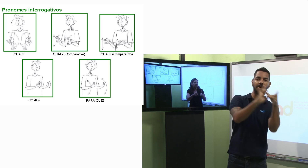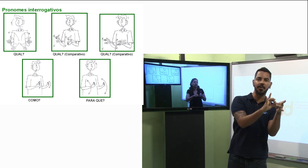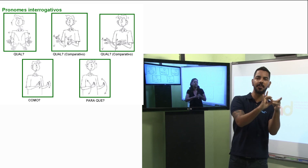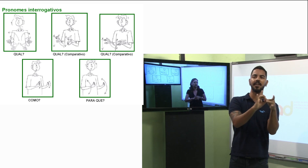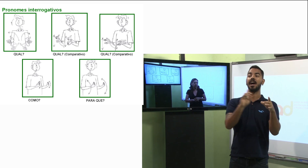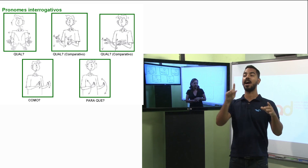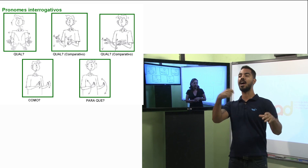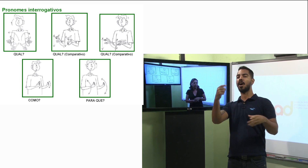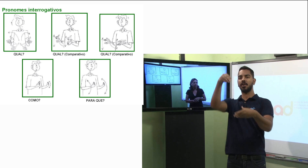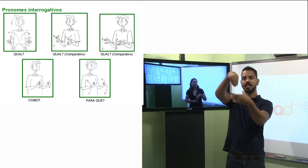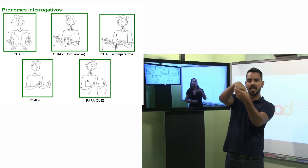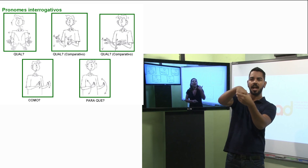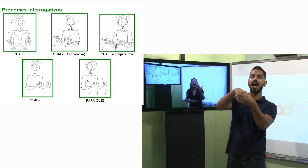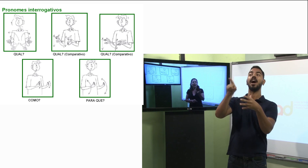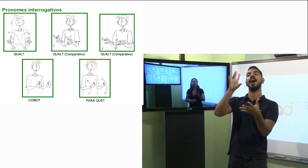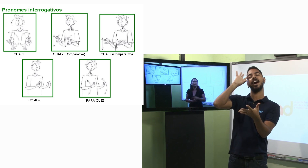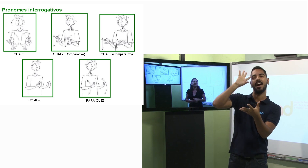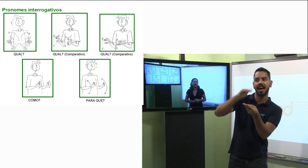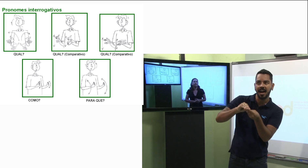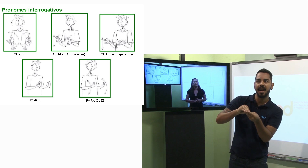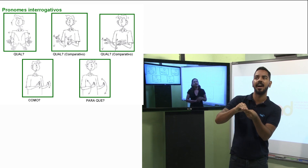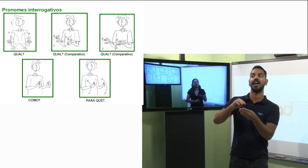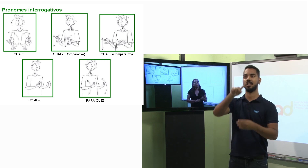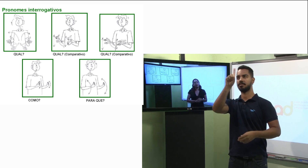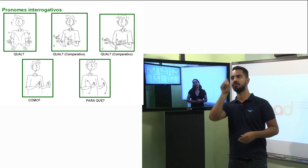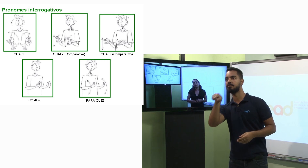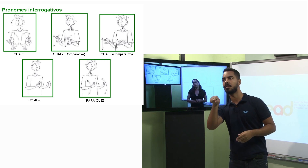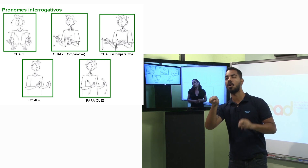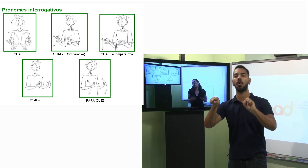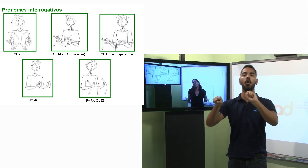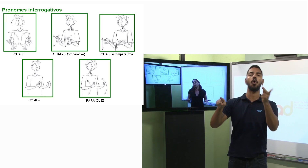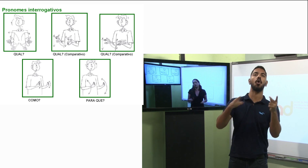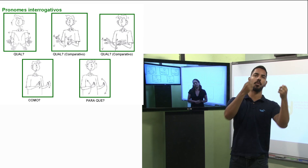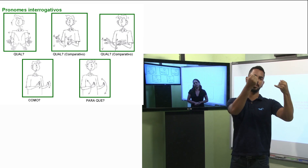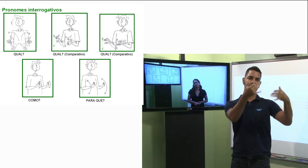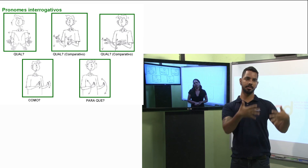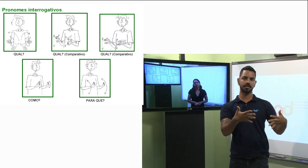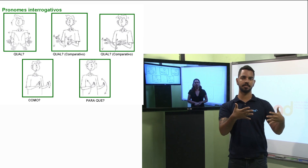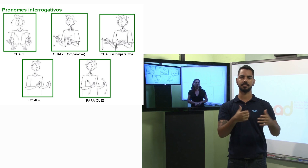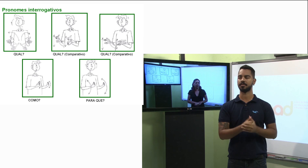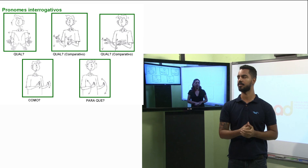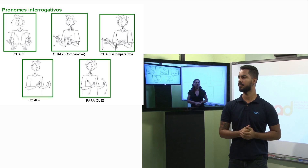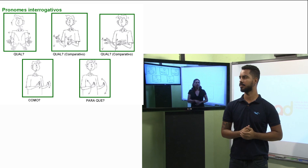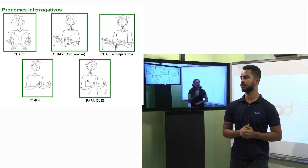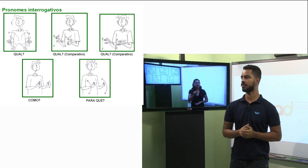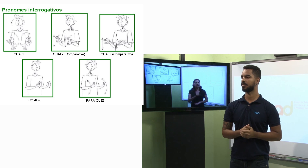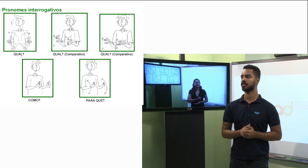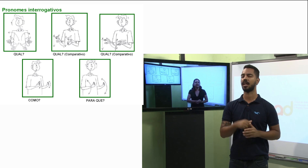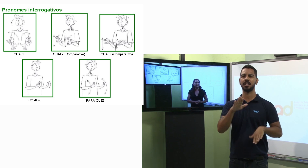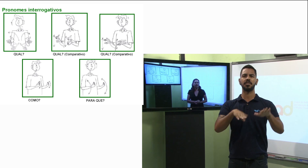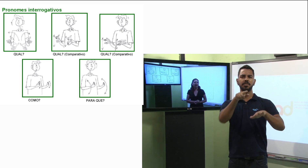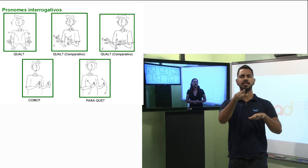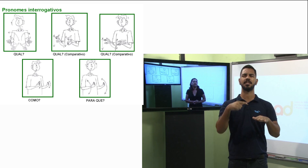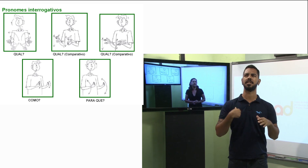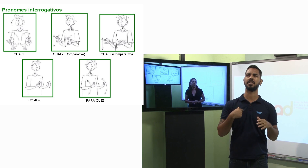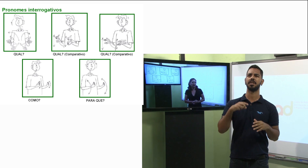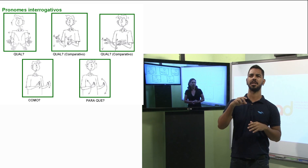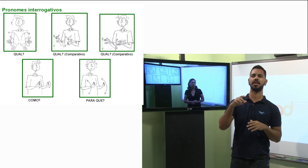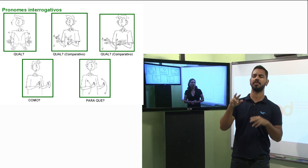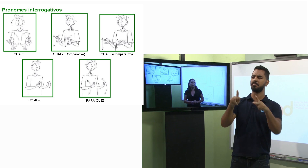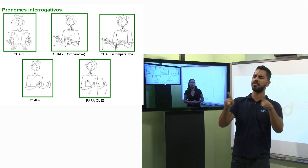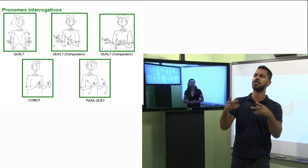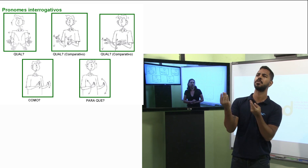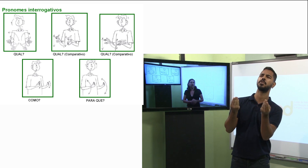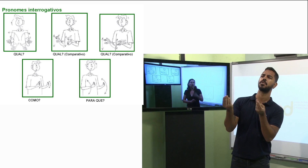em que você estiver utilizando. Aí você vem e me pergunta, como professora? Ora, vocês esqueceram que a Libras